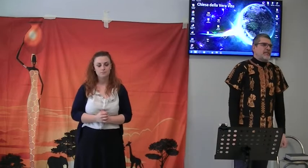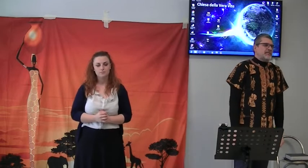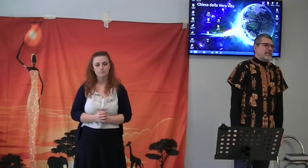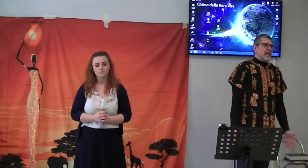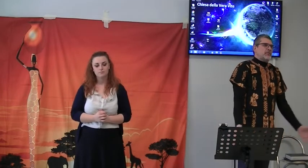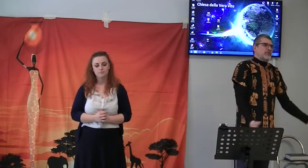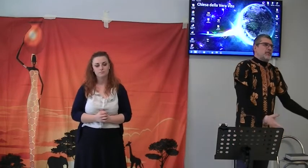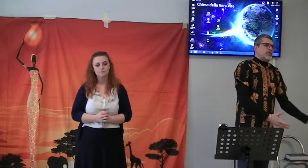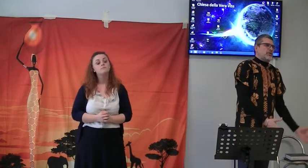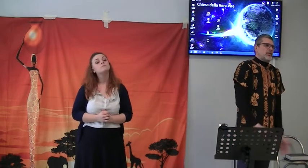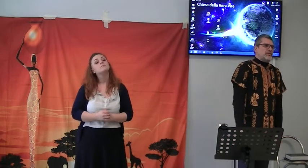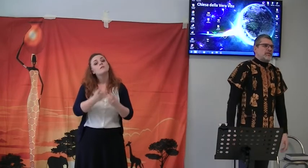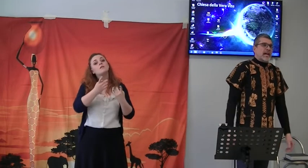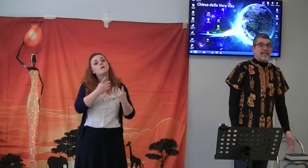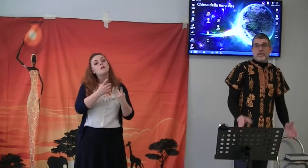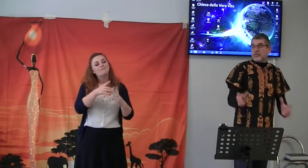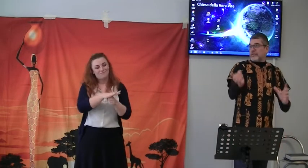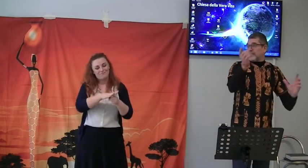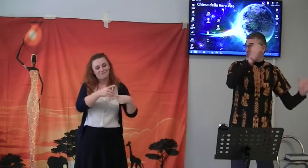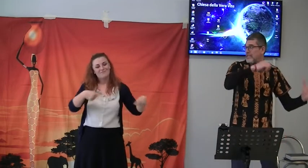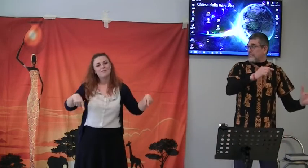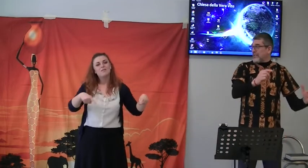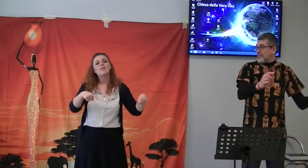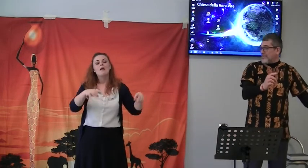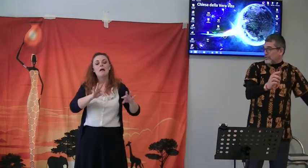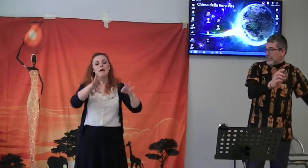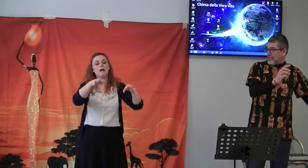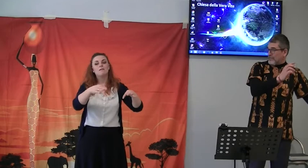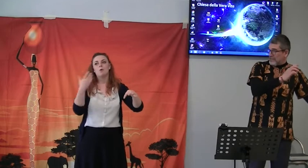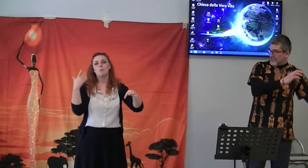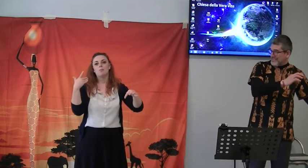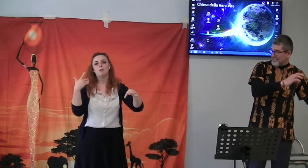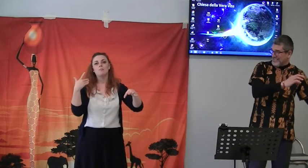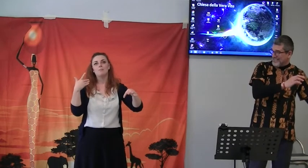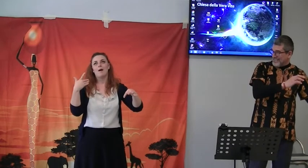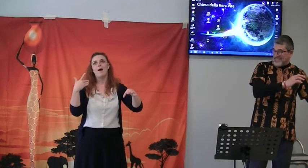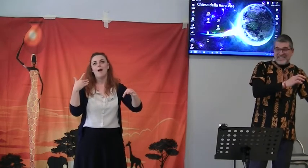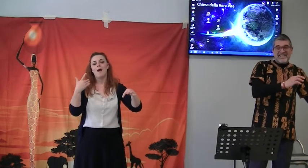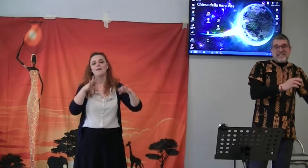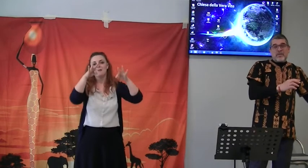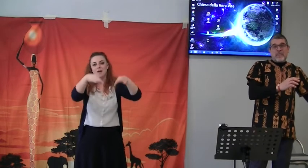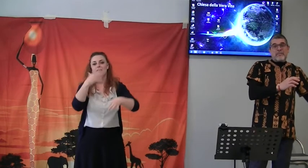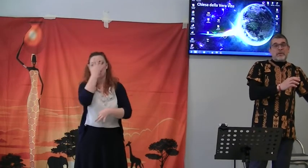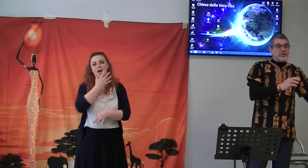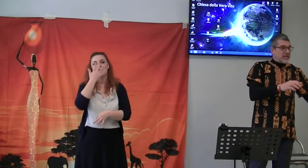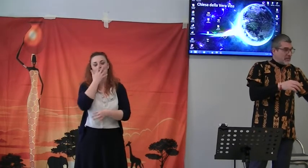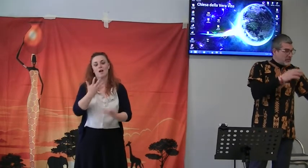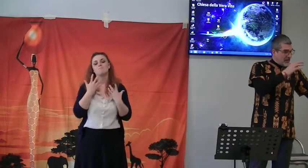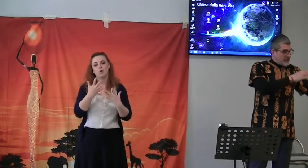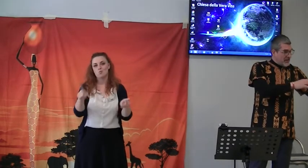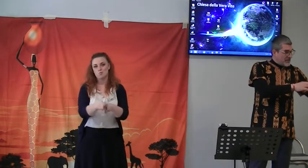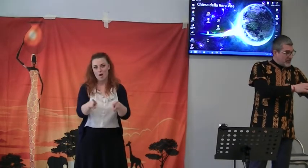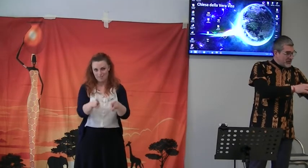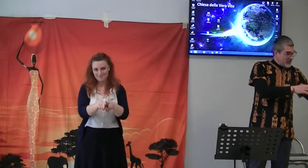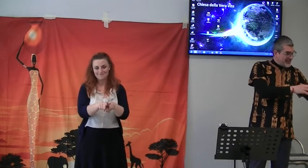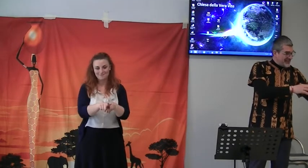noi venivamo da un posto, anche se quando siamo andati lì l'impatto è stato anche forte, però poi ci siamo abituati